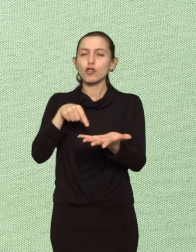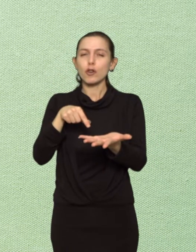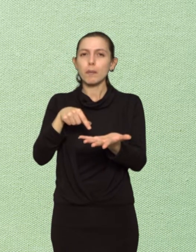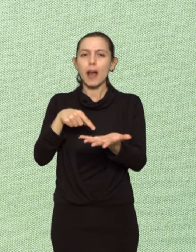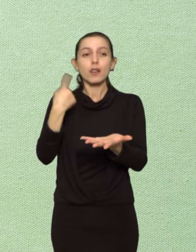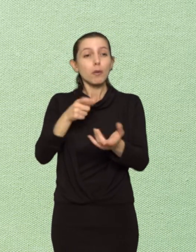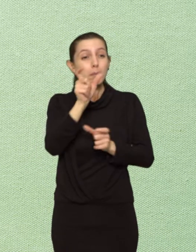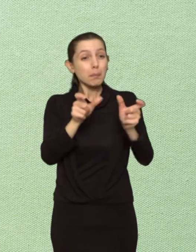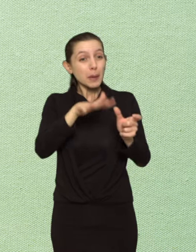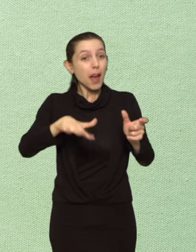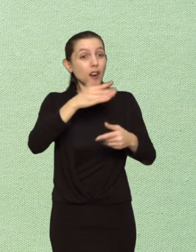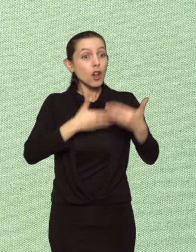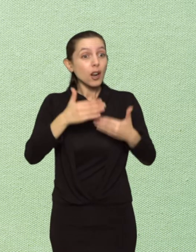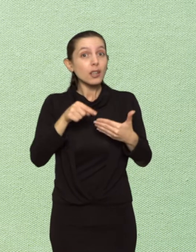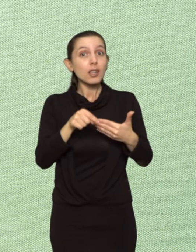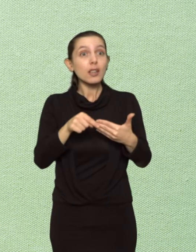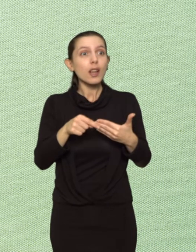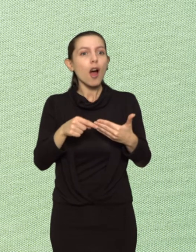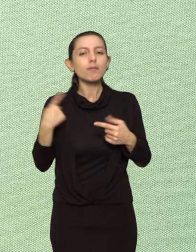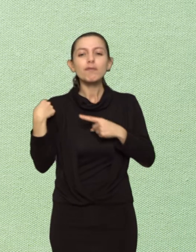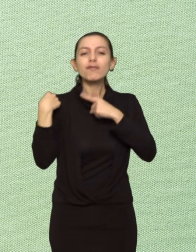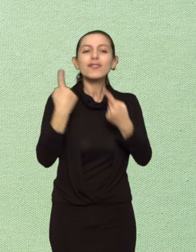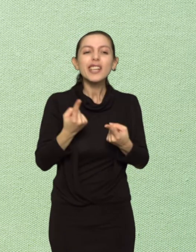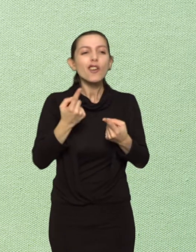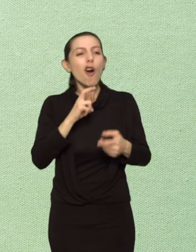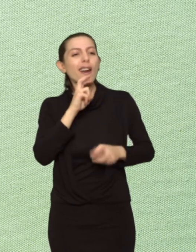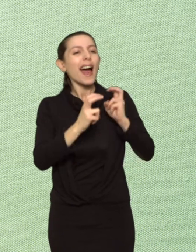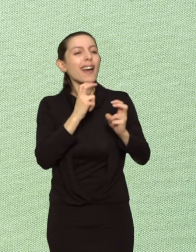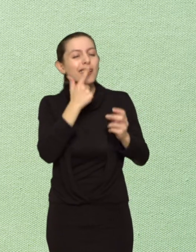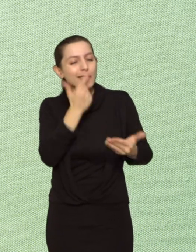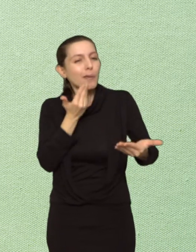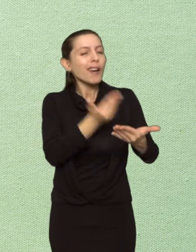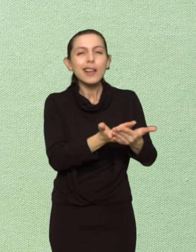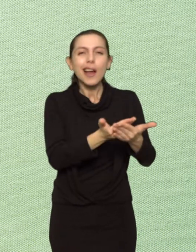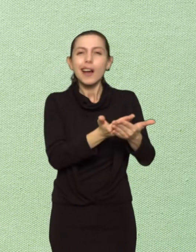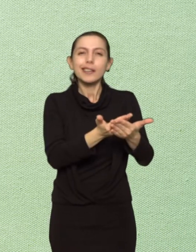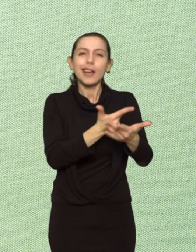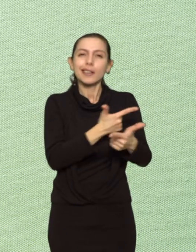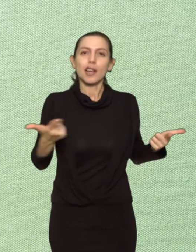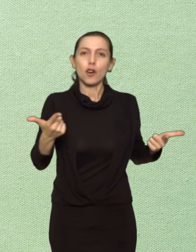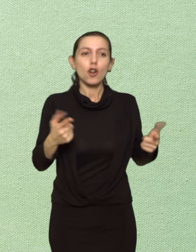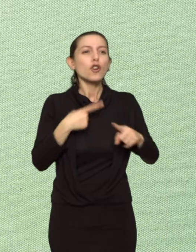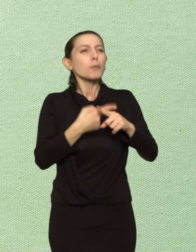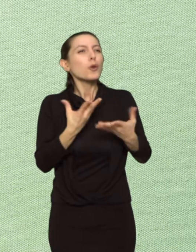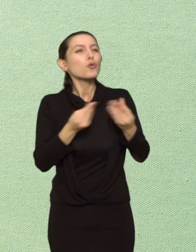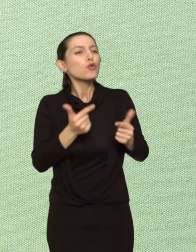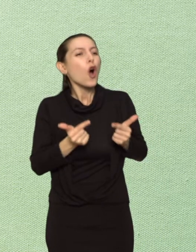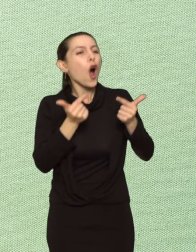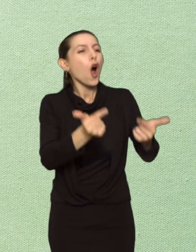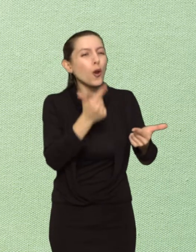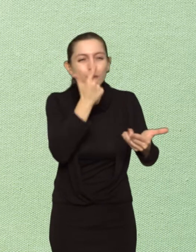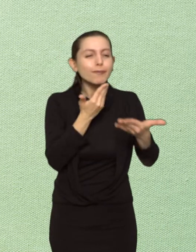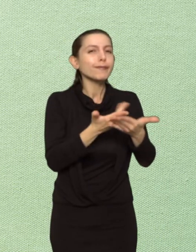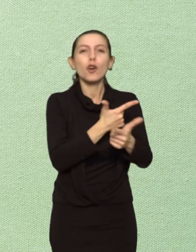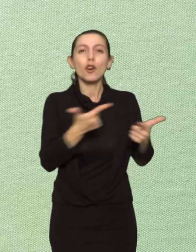si offrono quelle risposte adeguate e quelle soluzioni che consentirebbero a loro di poter